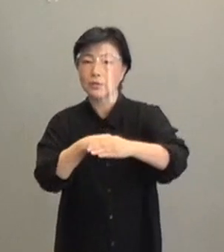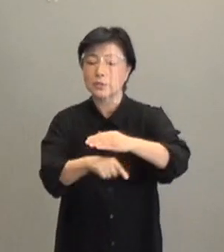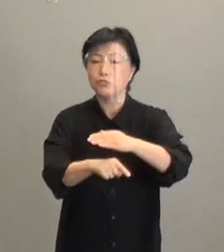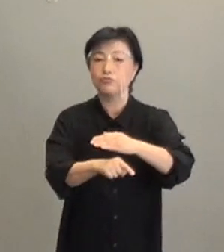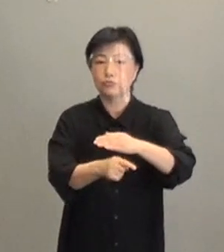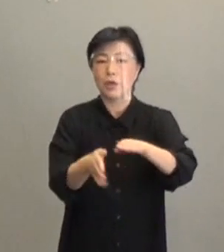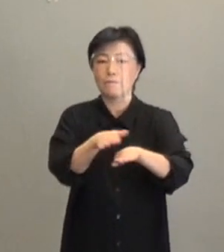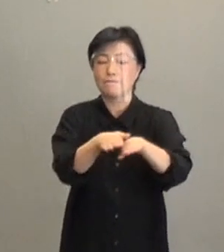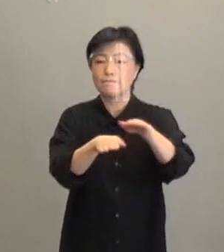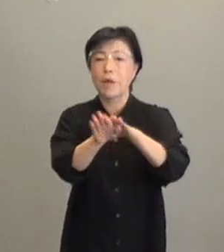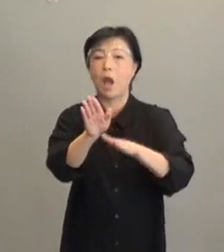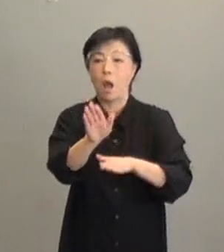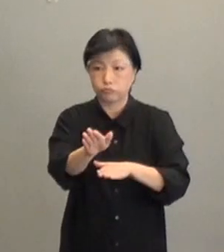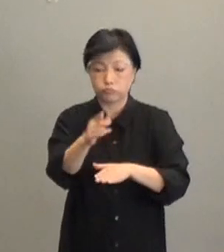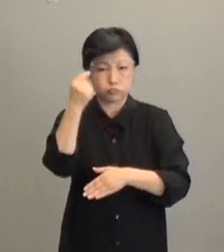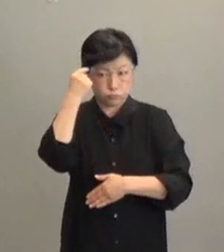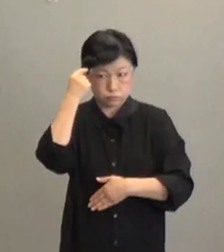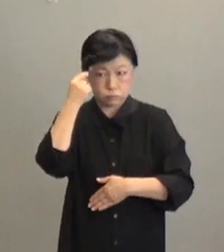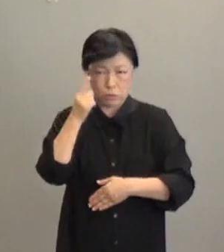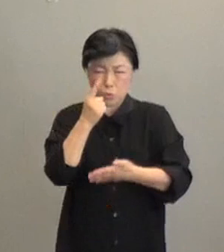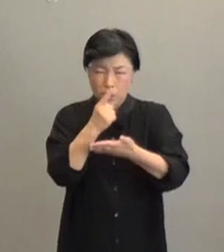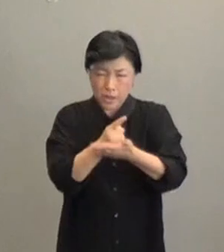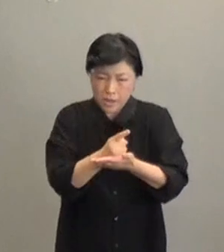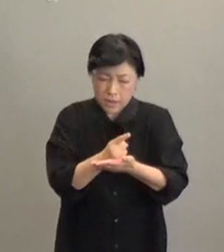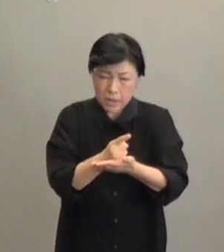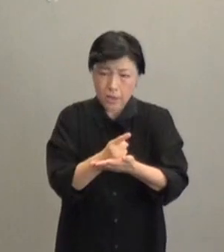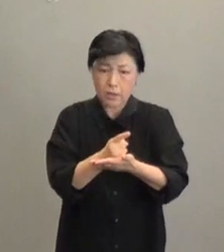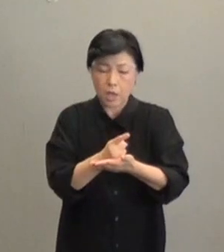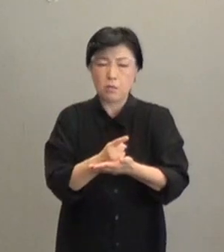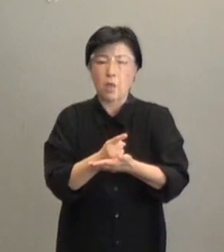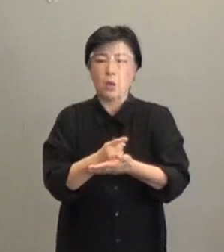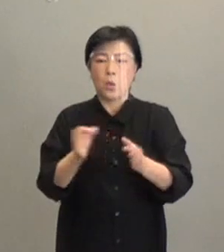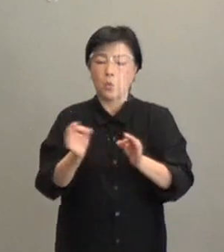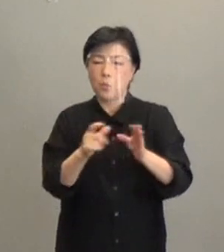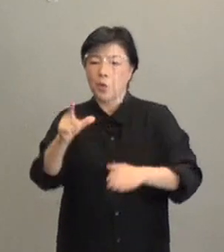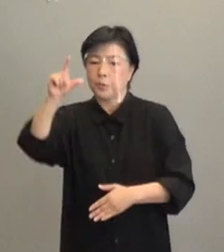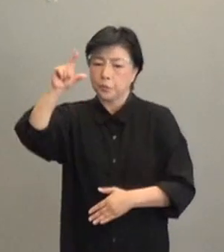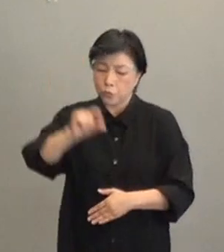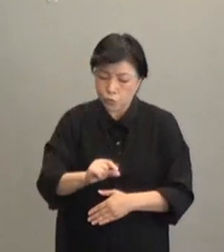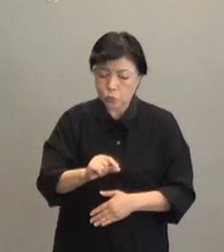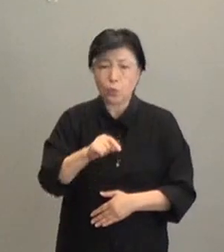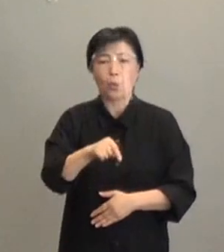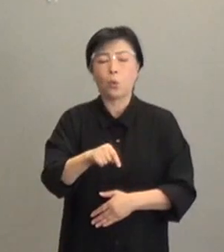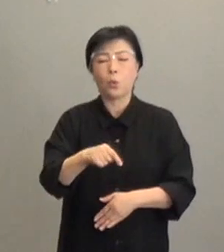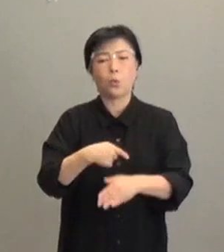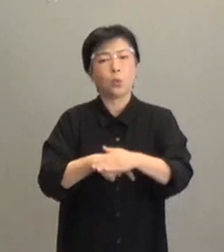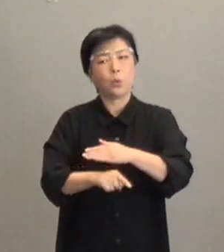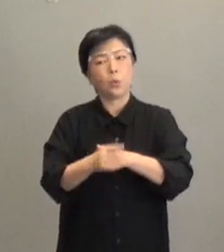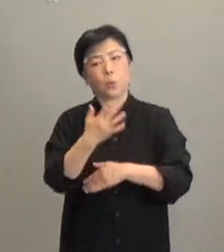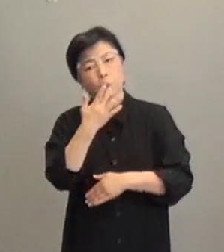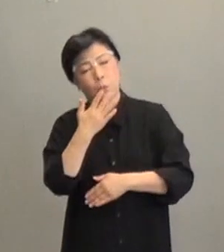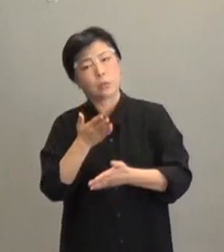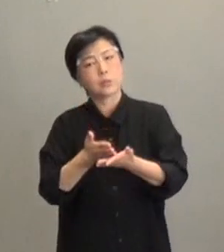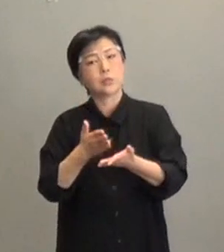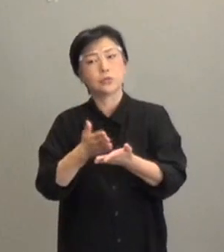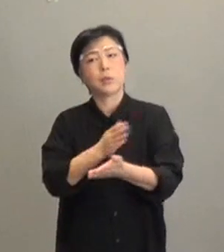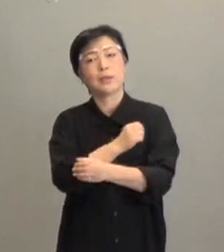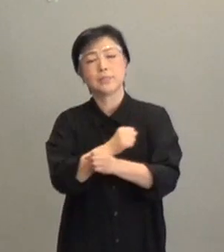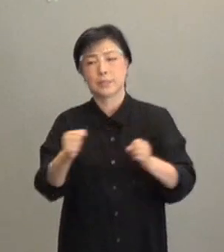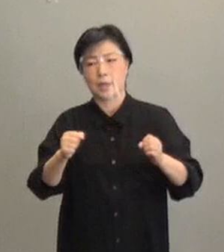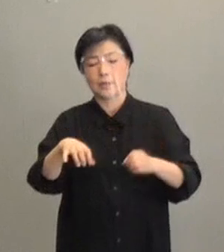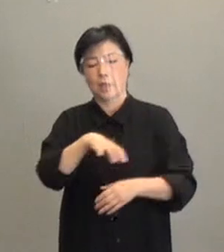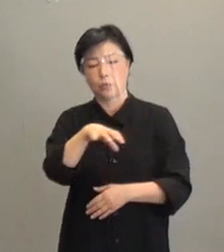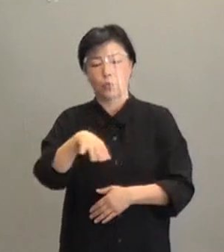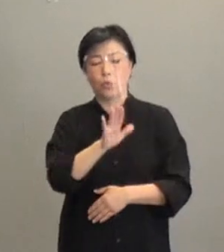なくあると思います。しかしながら、それだけではこの急激な減少というのをですね、説明しきれないところ